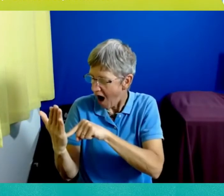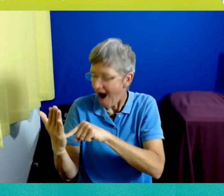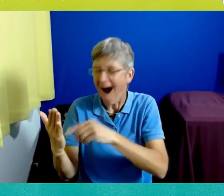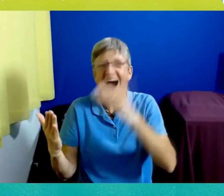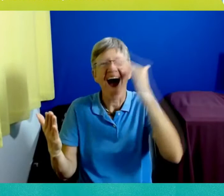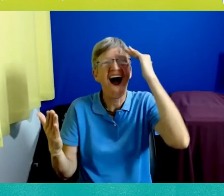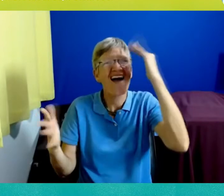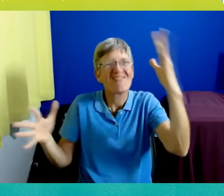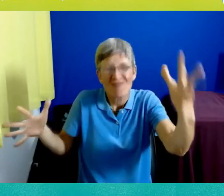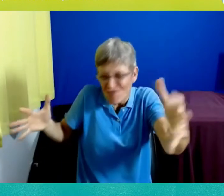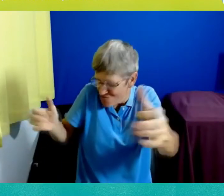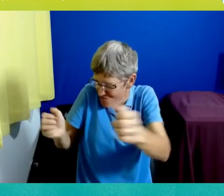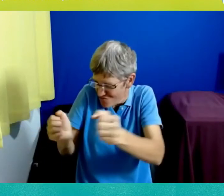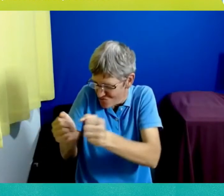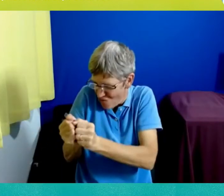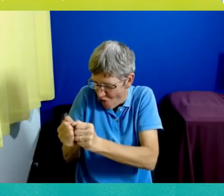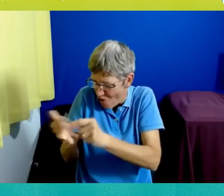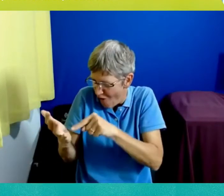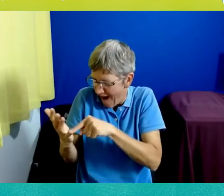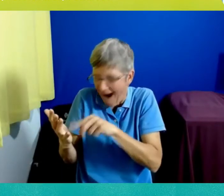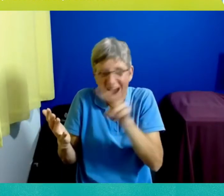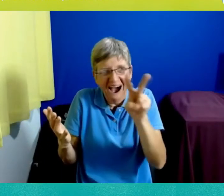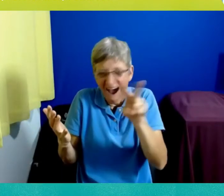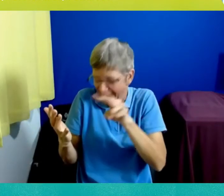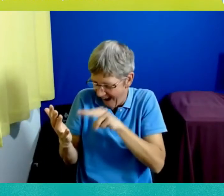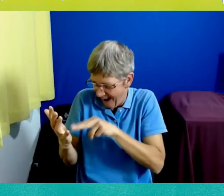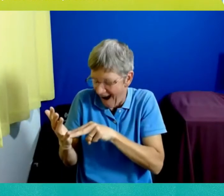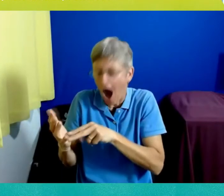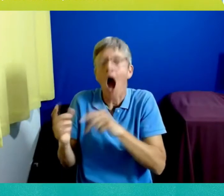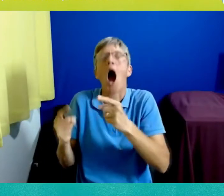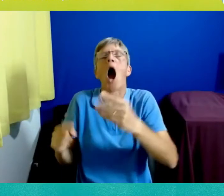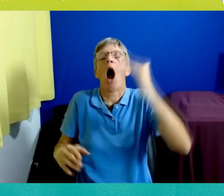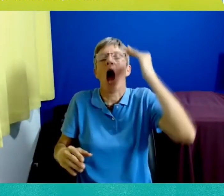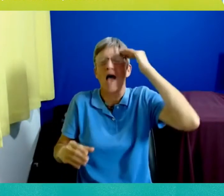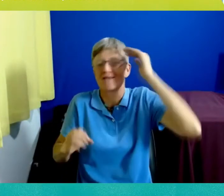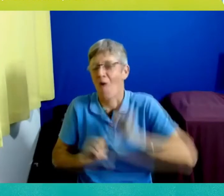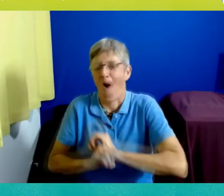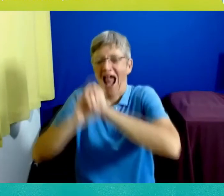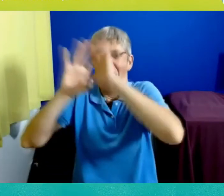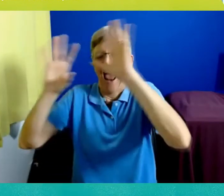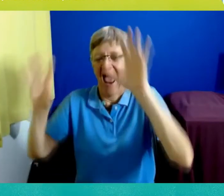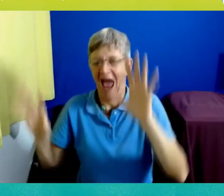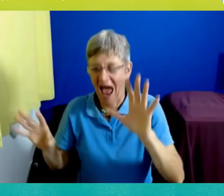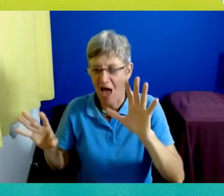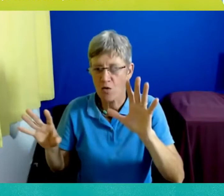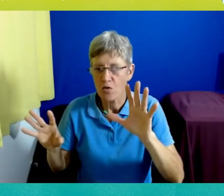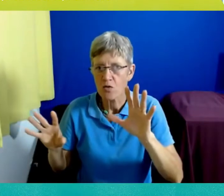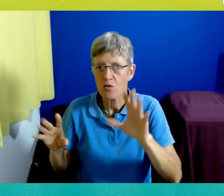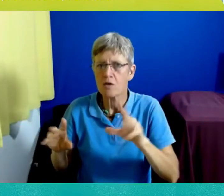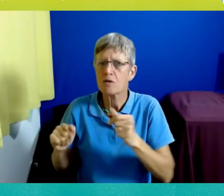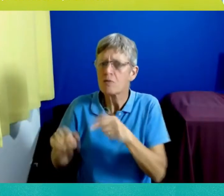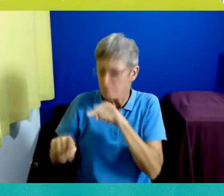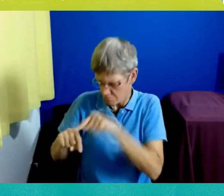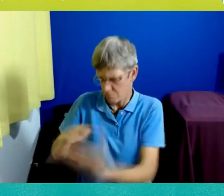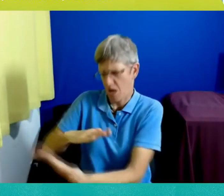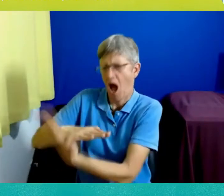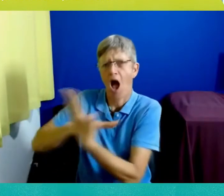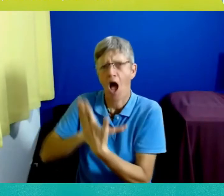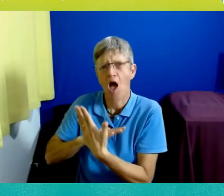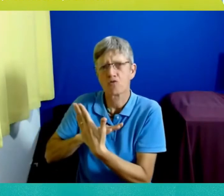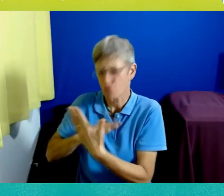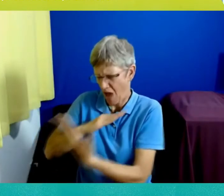ele vê a tradução depois em Libras e ele junta as duas coisas, o que ele leu. Agora eu